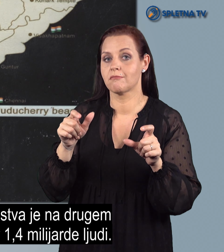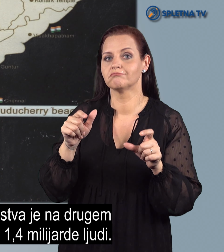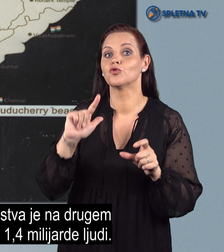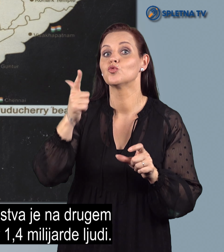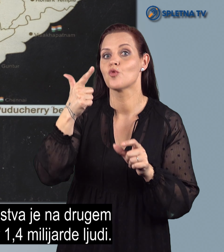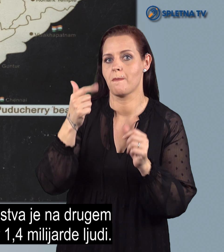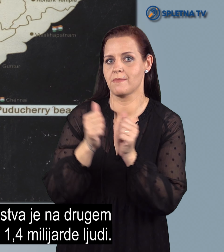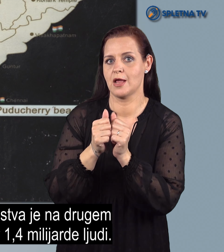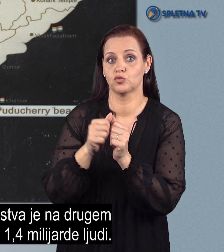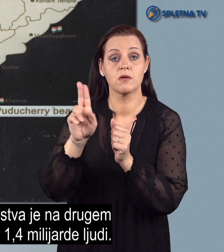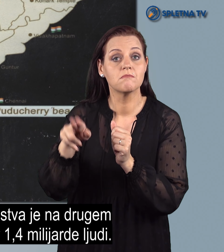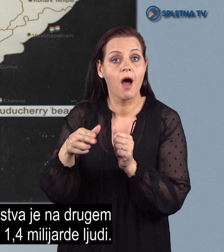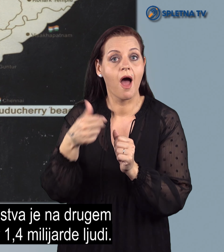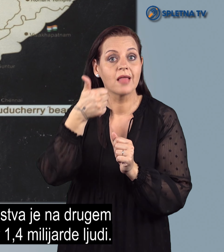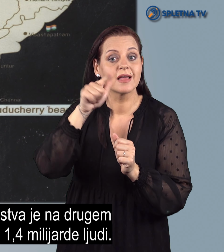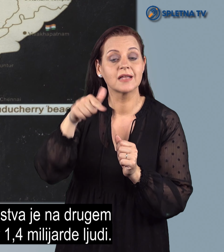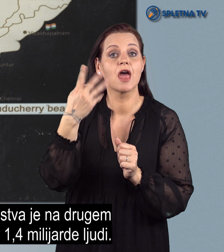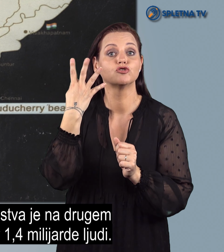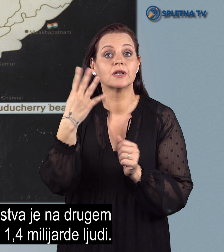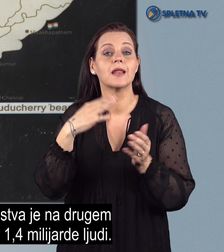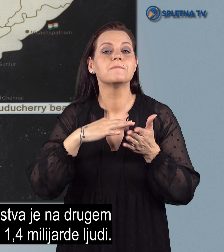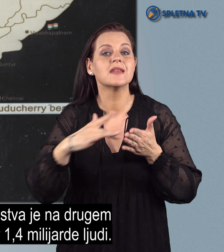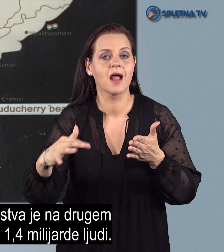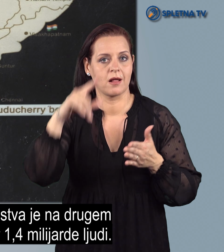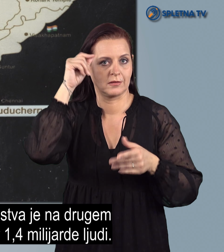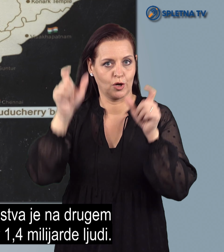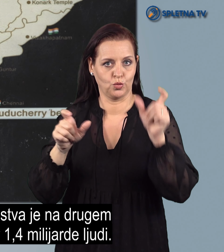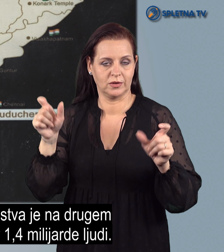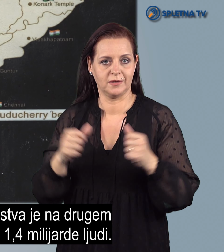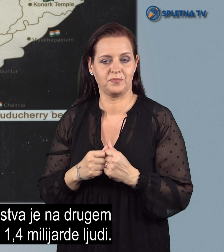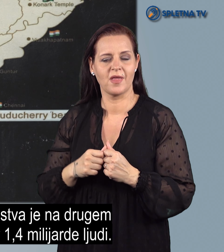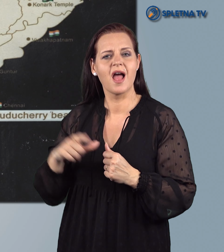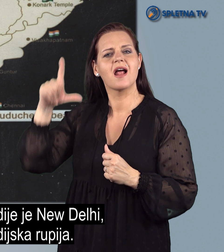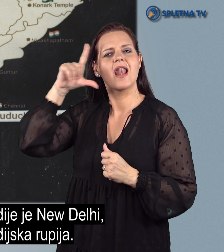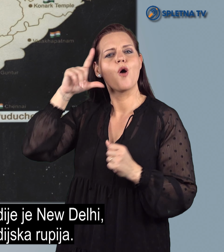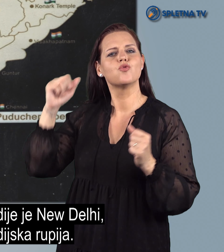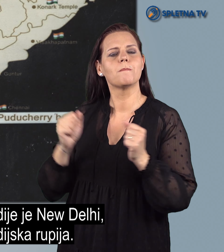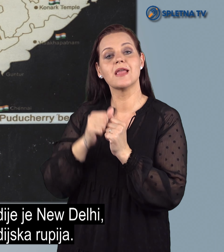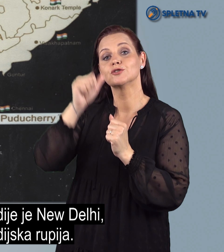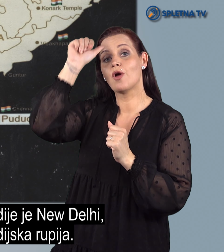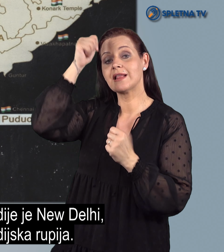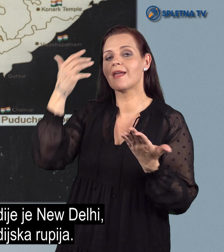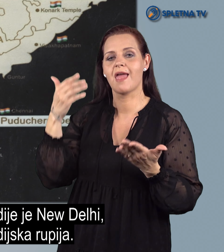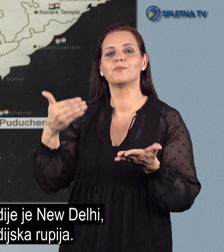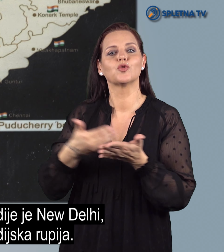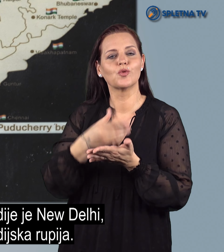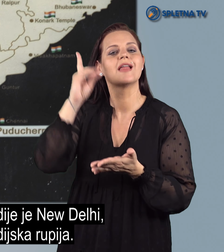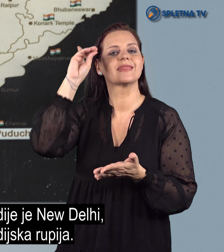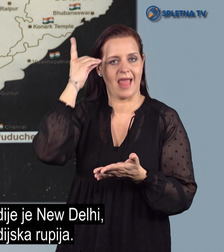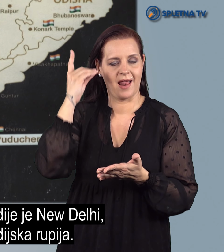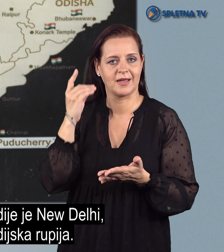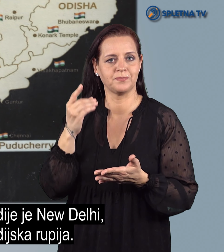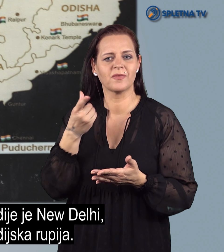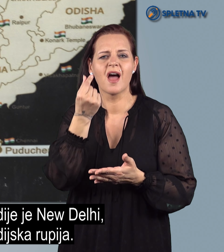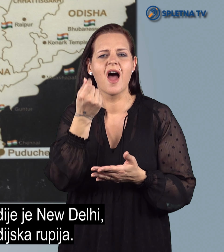2. mestu, saj ima kar 1,4 milijarde ljudi. Glavno mesto Indije je New Delhi, valuta